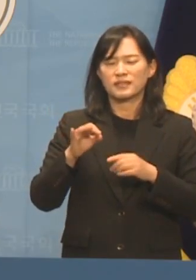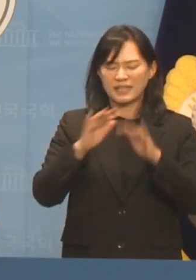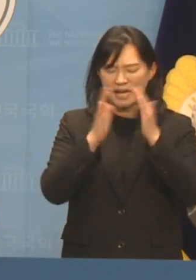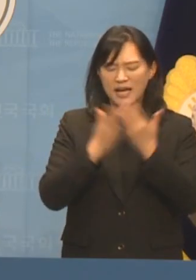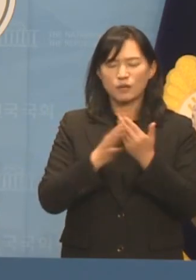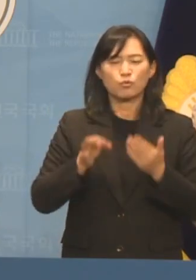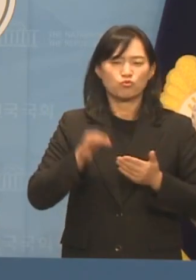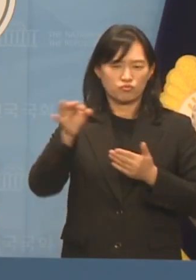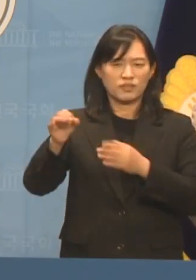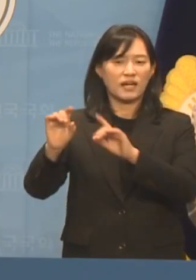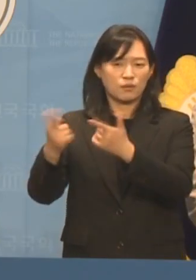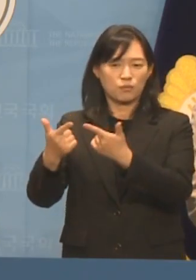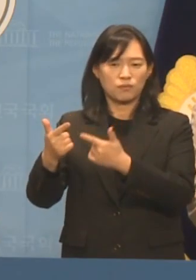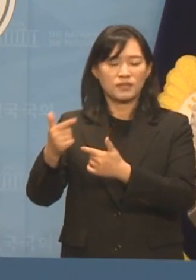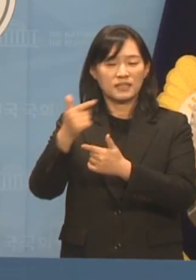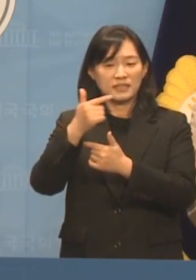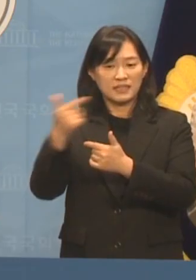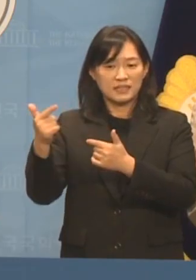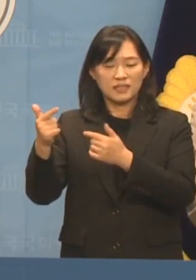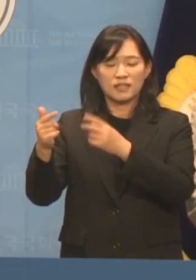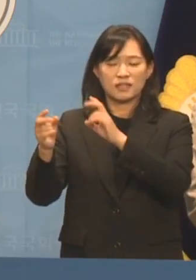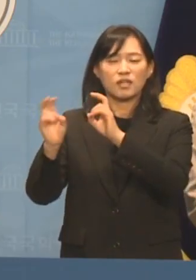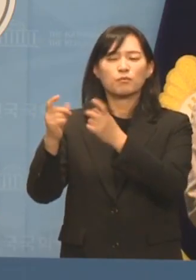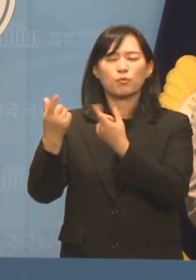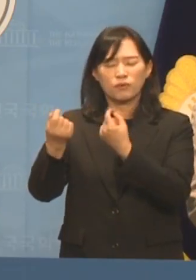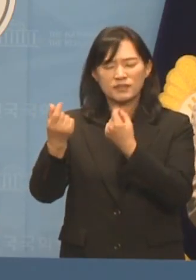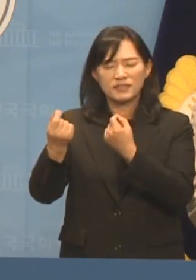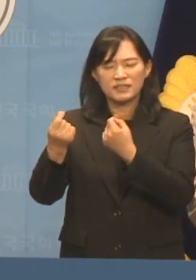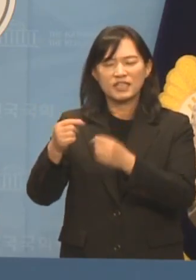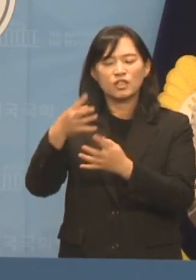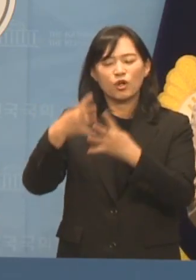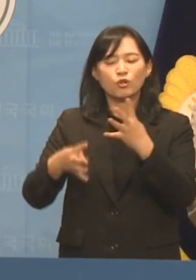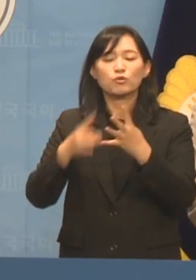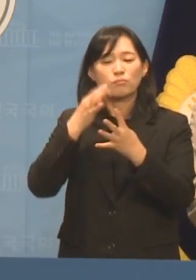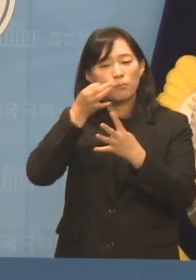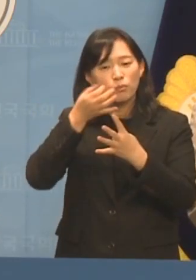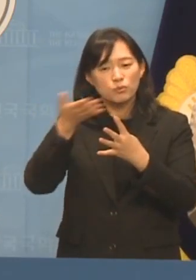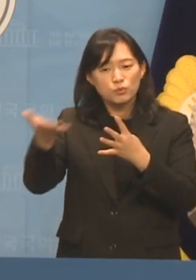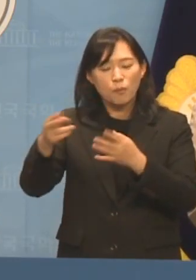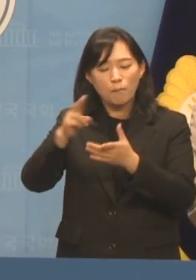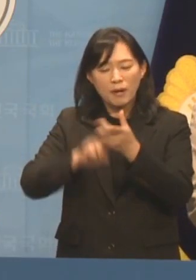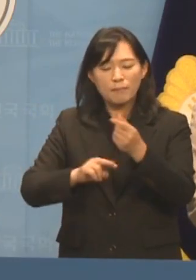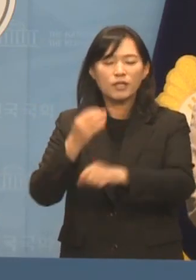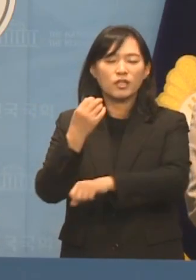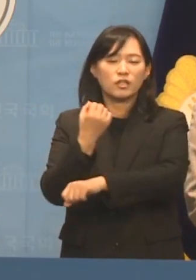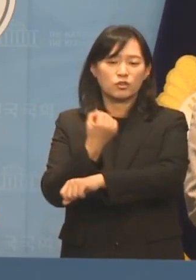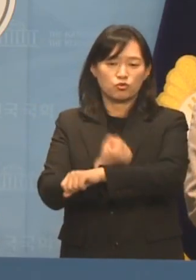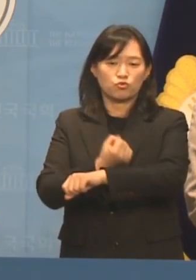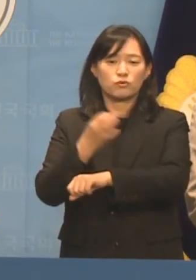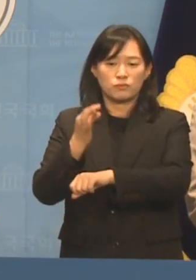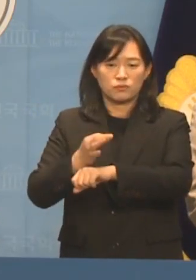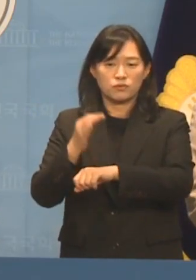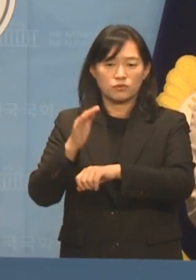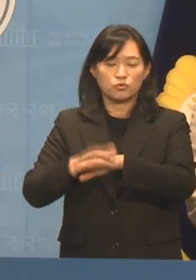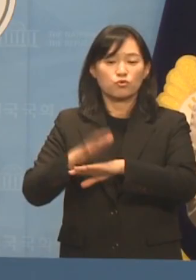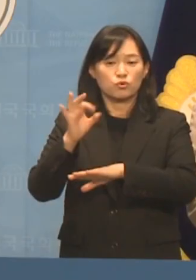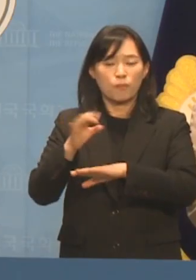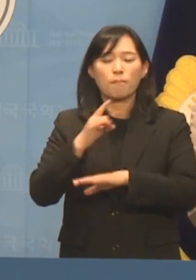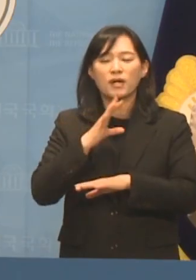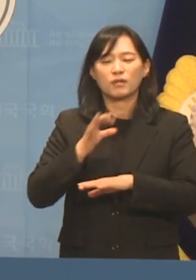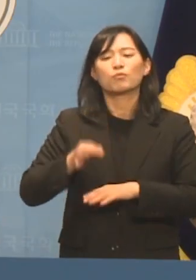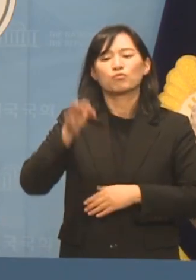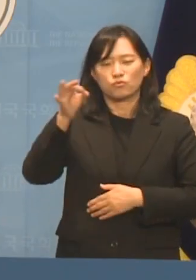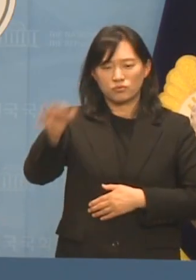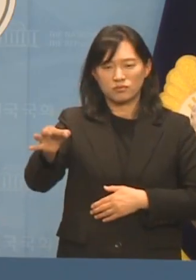않고 대기업과 마찬가지로 영수증만 보여준 다음에 판매 수수료를 정산을 해서 그 판매 수수료만 지급하게 하는 방식으로